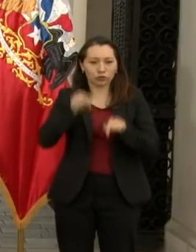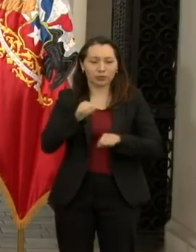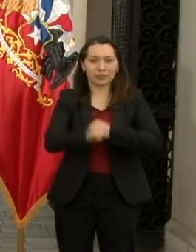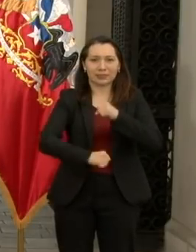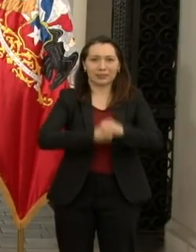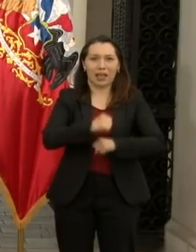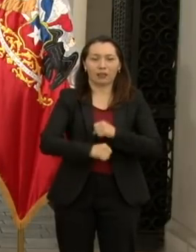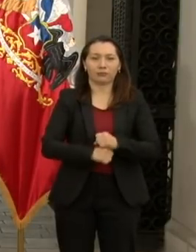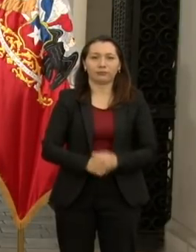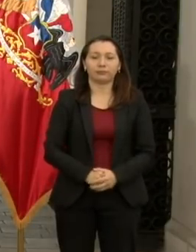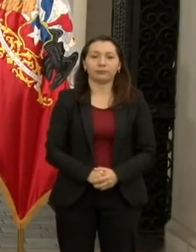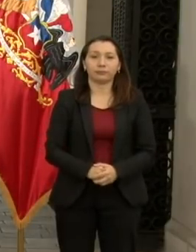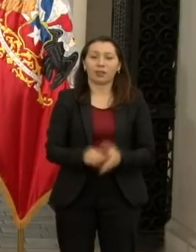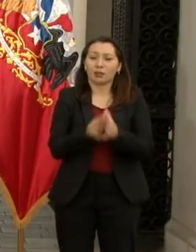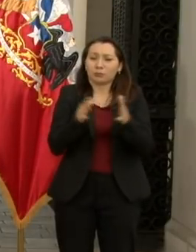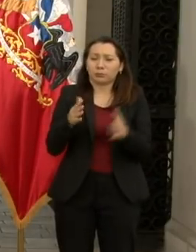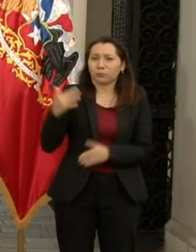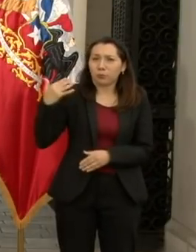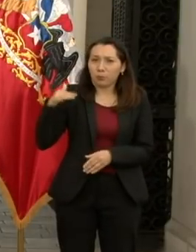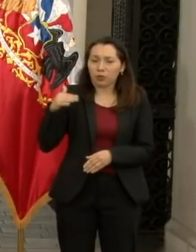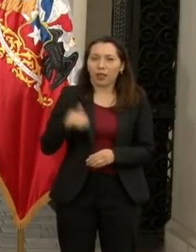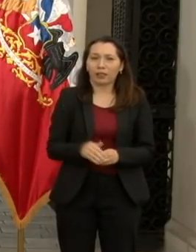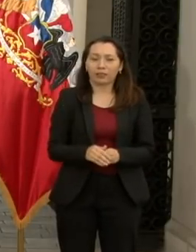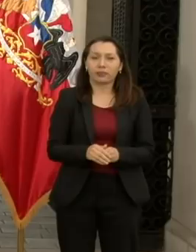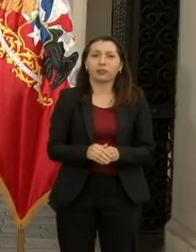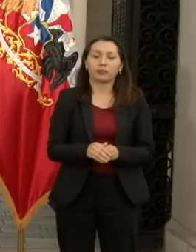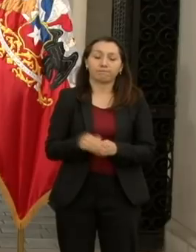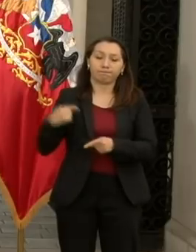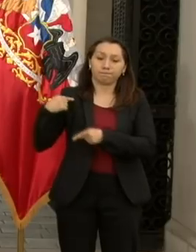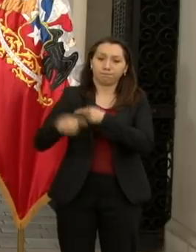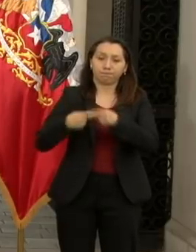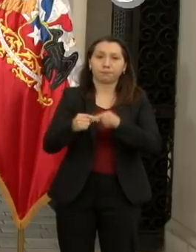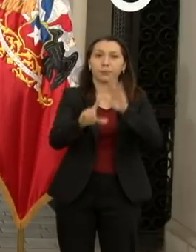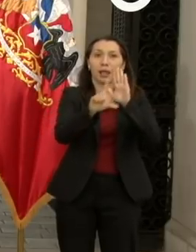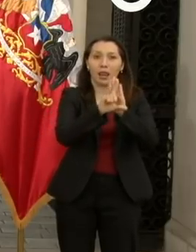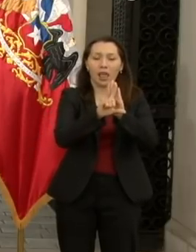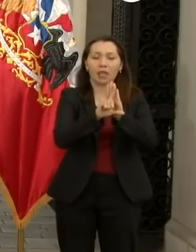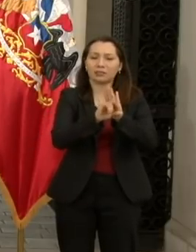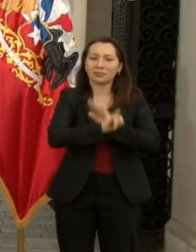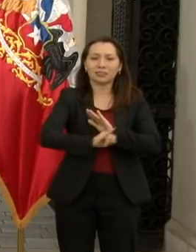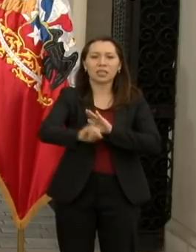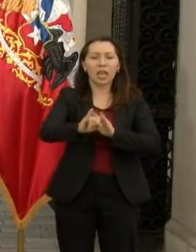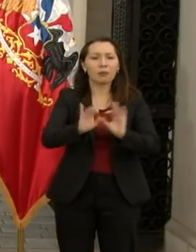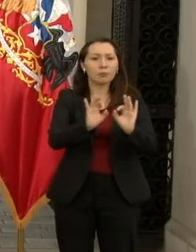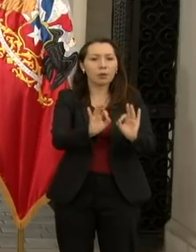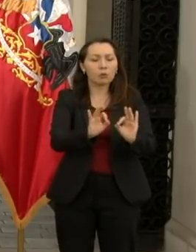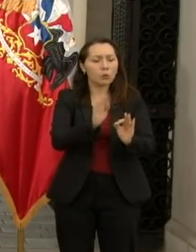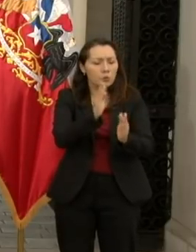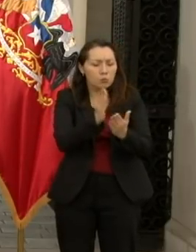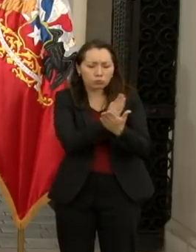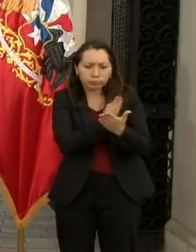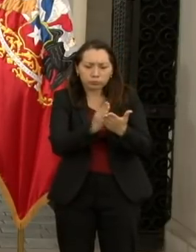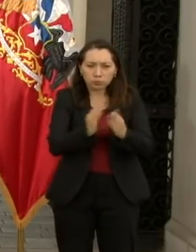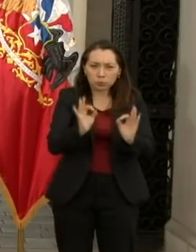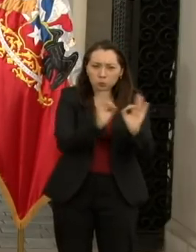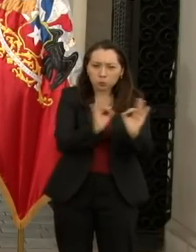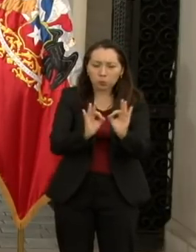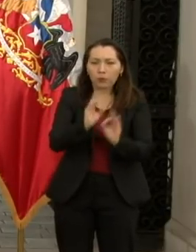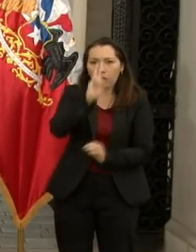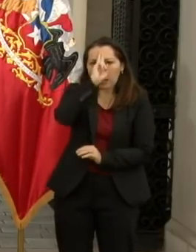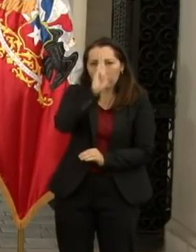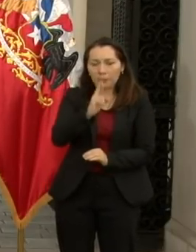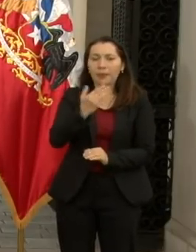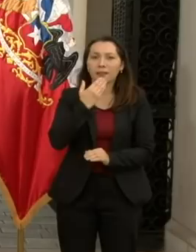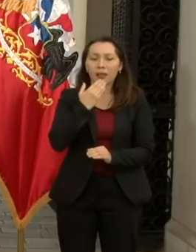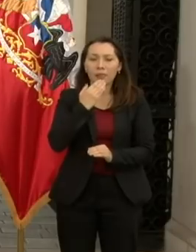año. Es muy importante que el proceso legislativo se haga siempre en forma rigurosa y